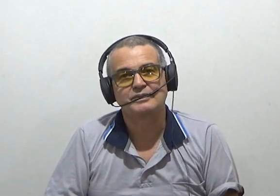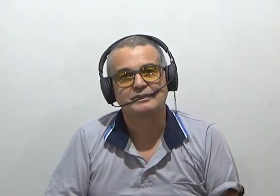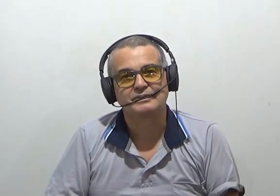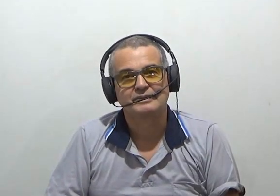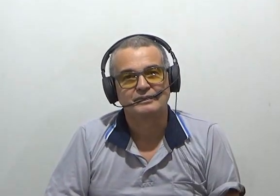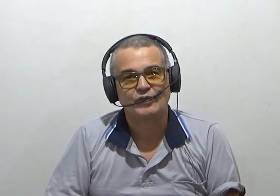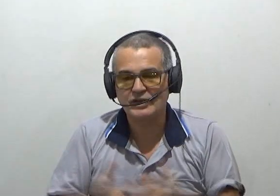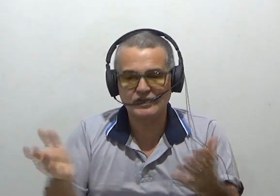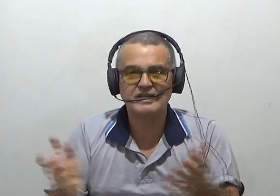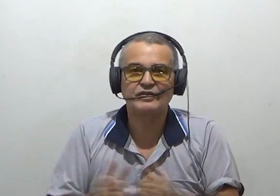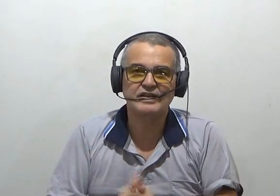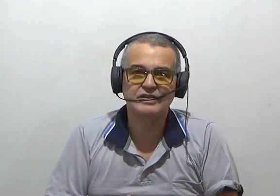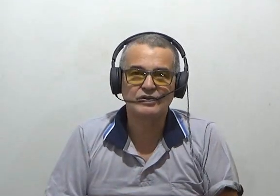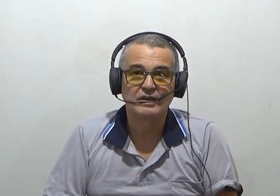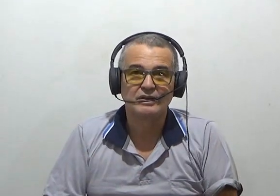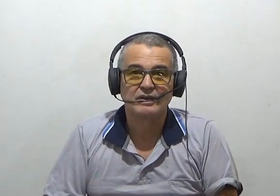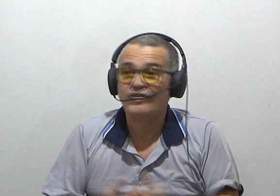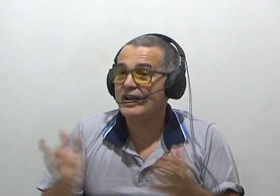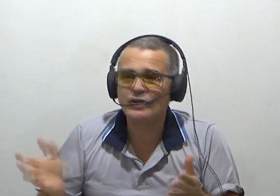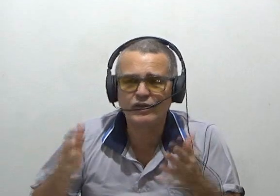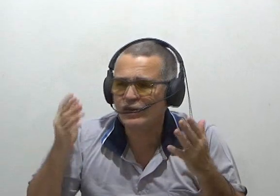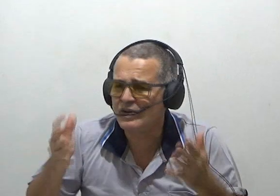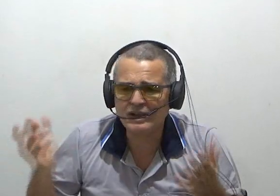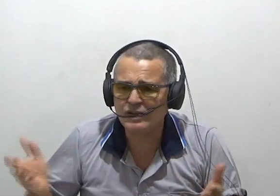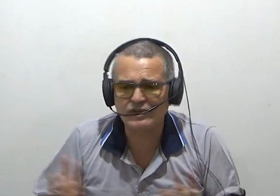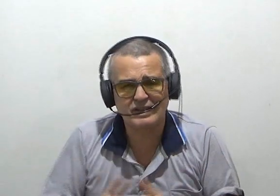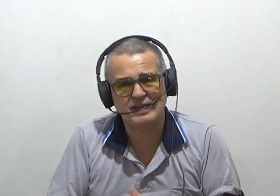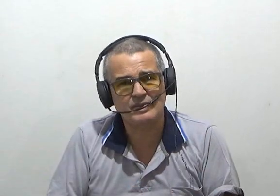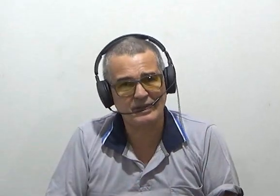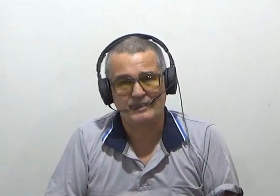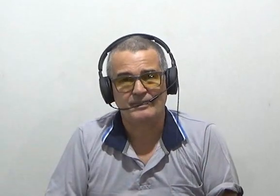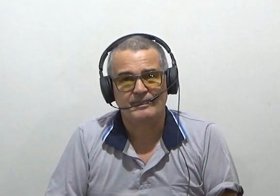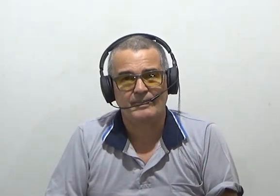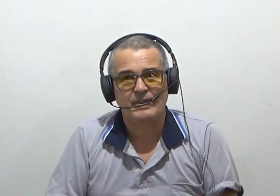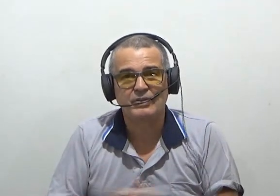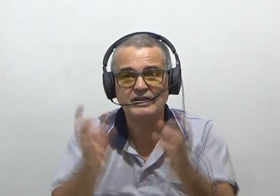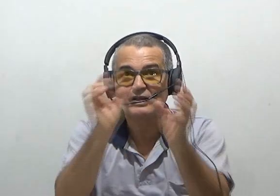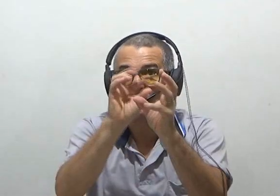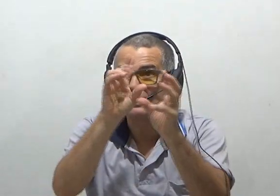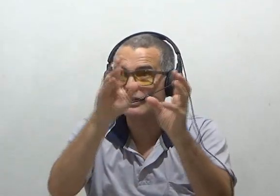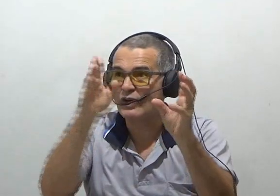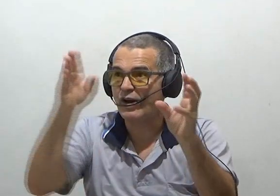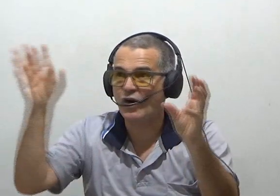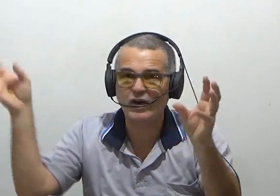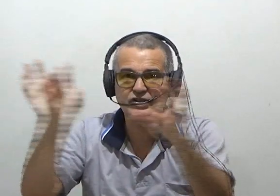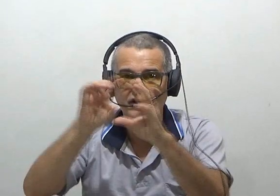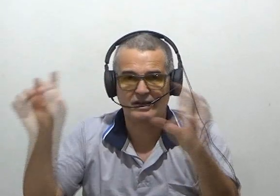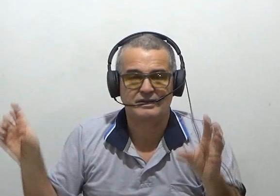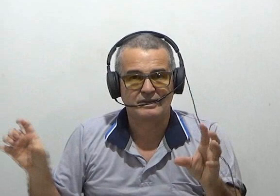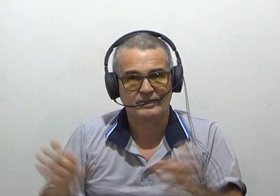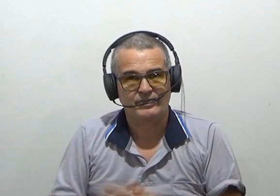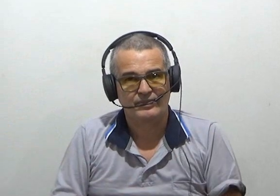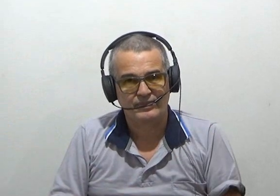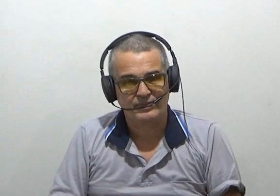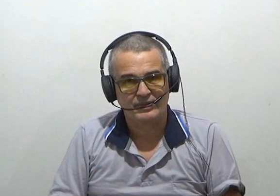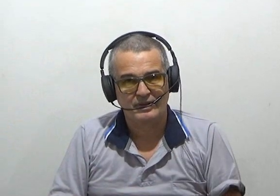Pronto. Quantas vezes a gente faz isso? Fale de novo que eu não entendi o que você quer saber. Porque a gente não organizou a lógica.